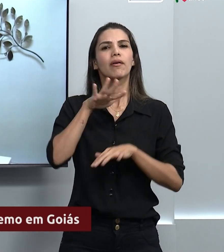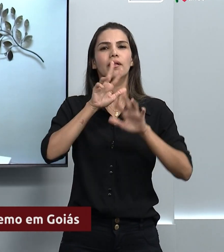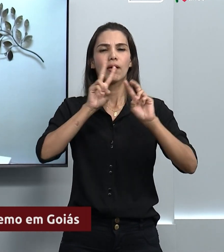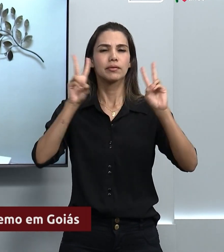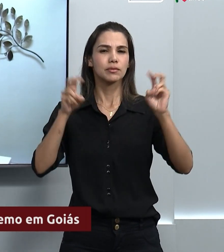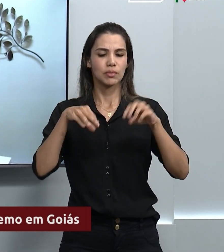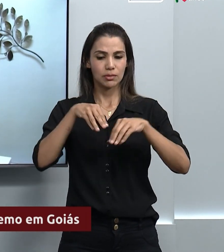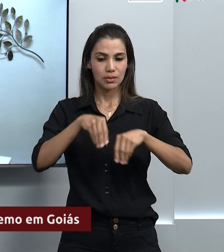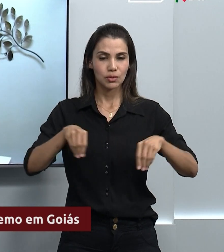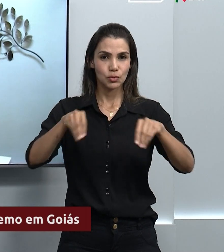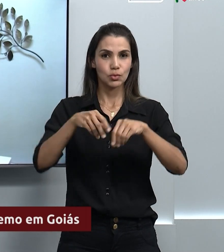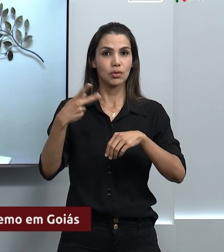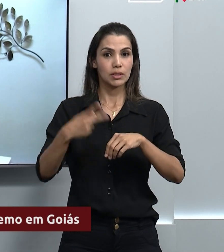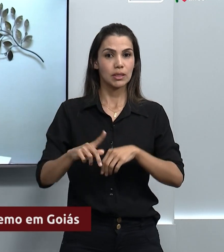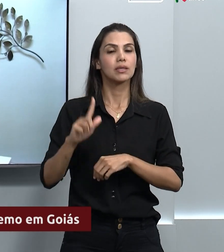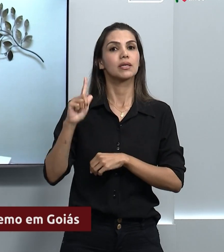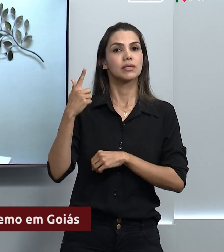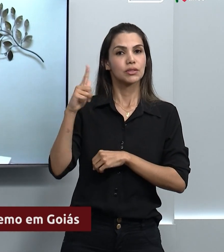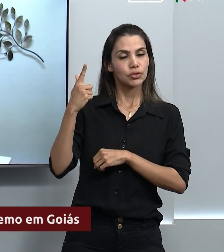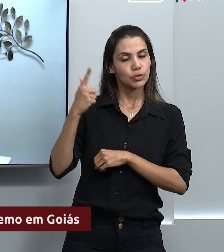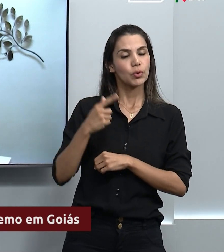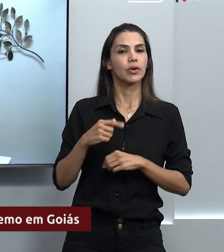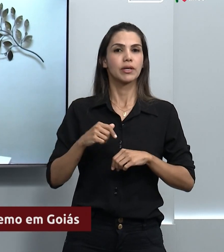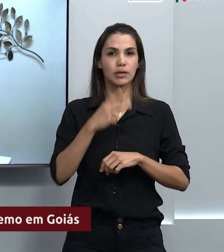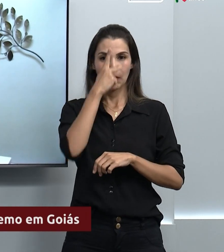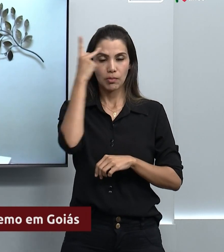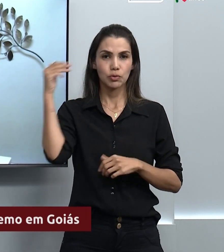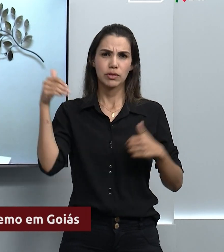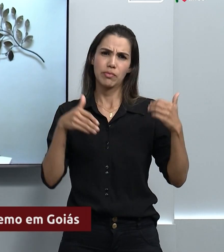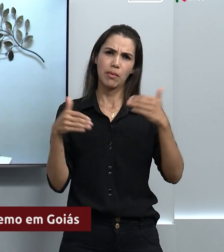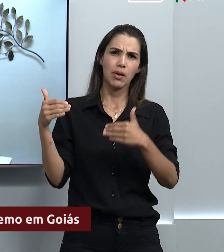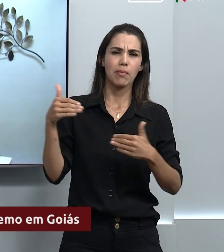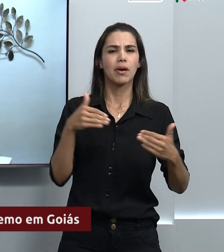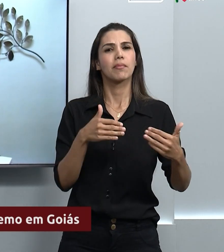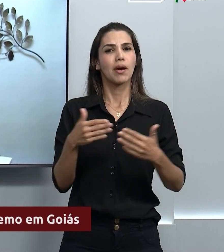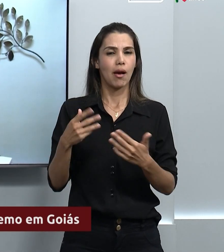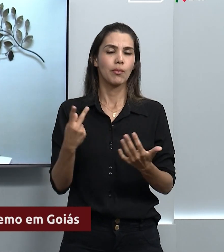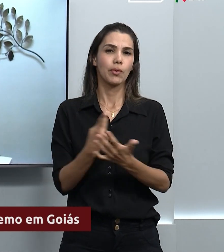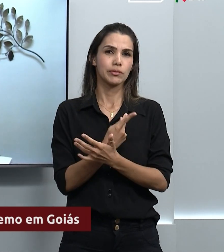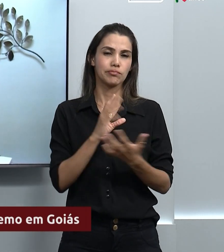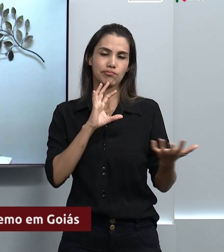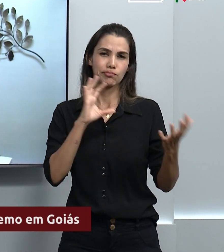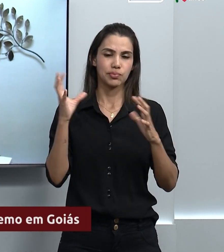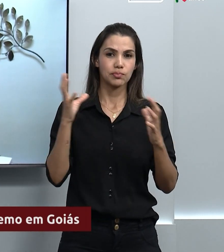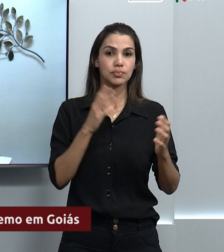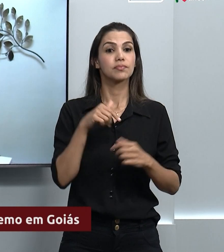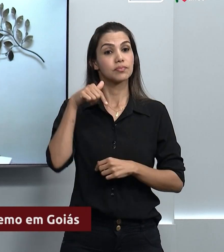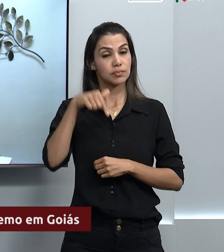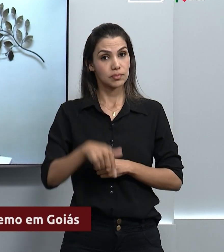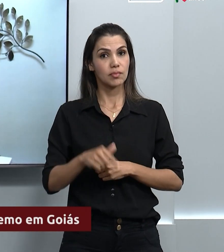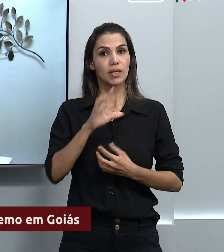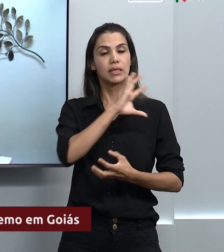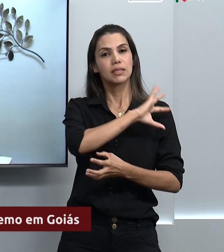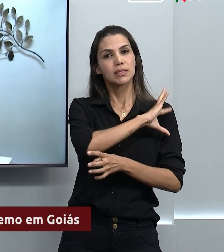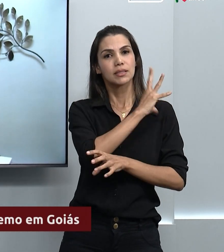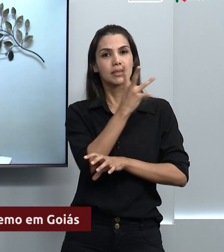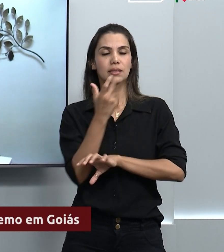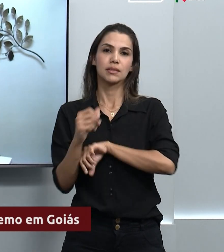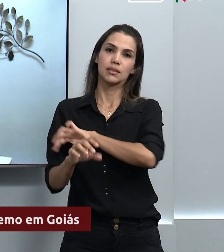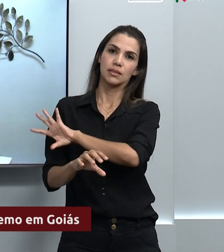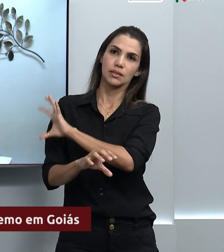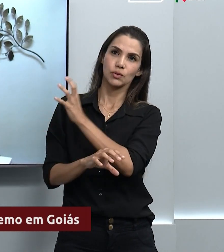tornar a cidade mais vulnerável a essa nova realidade. O cerrado como vegetação, eu não